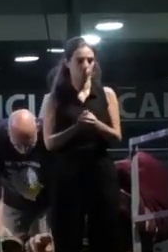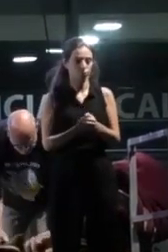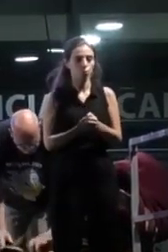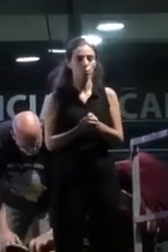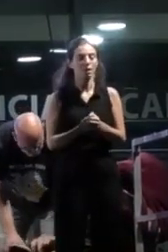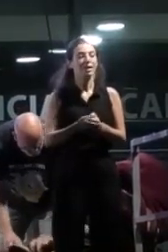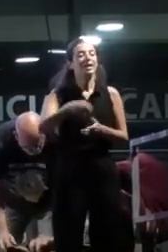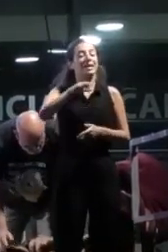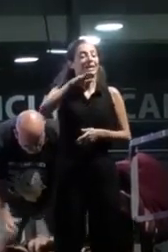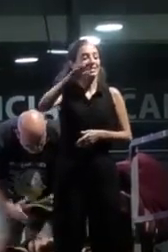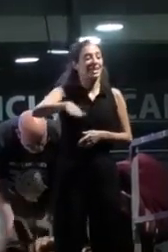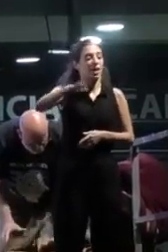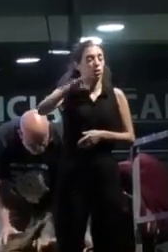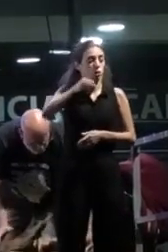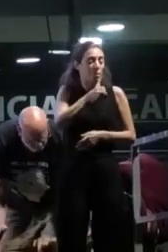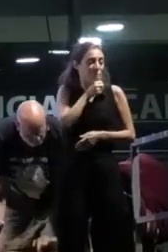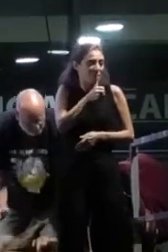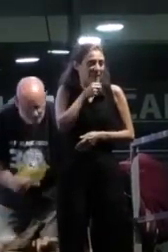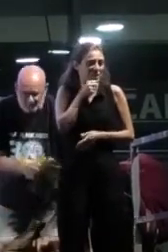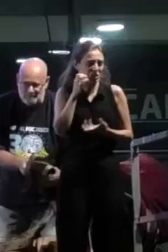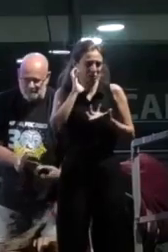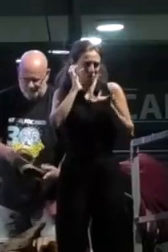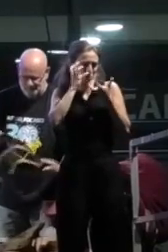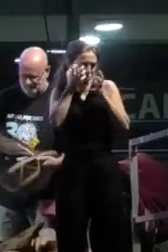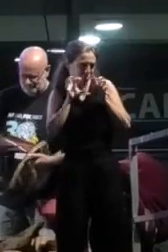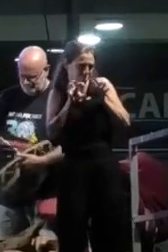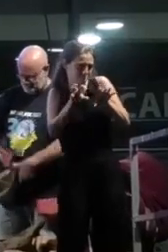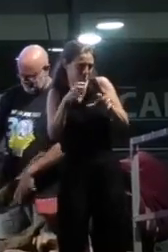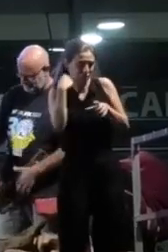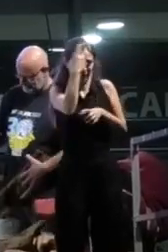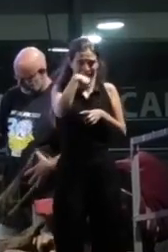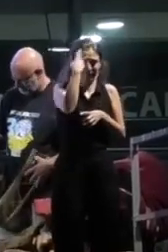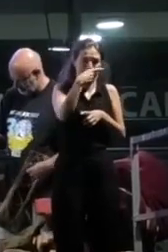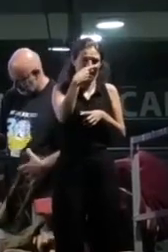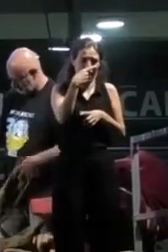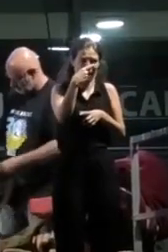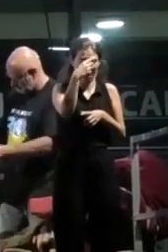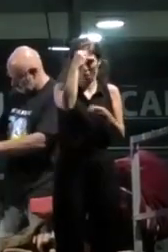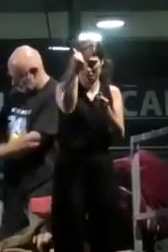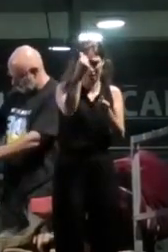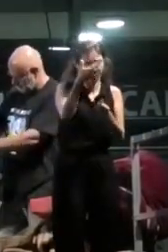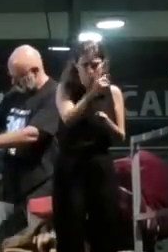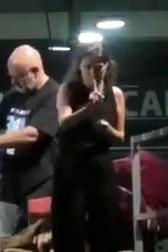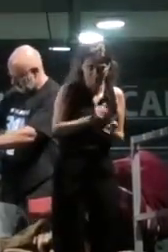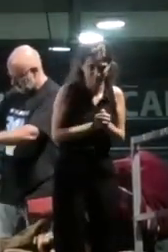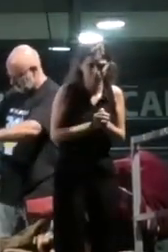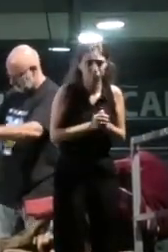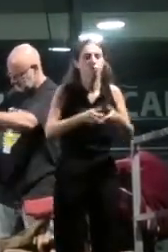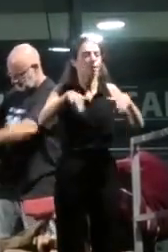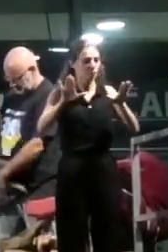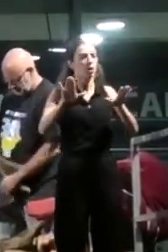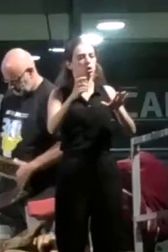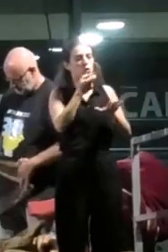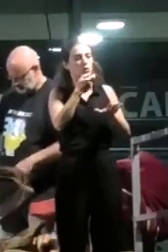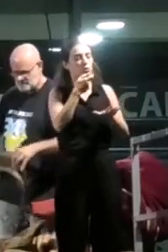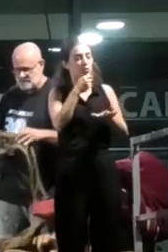Els nanos vells són grotescos i tenim unes cares difícils d'oblidar. Però ens agrada